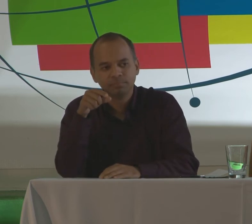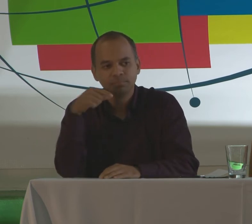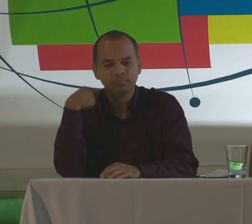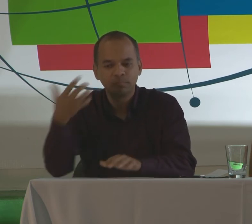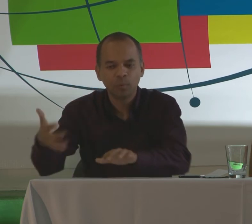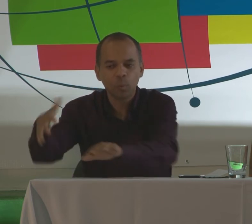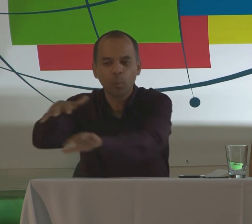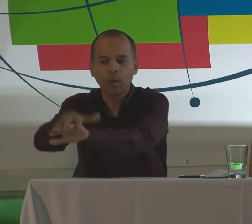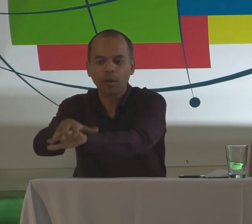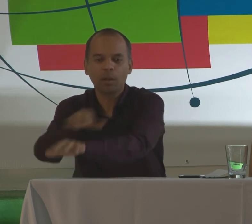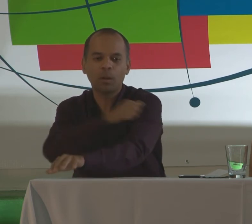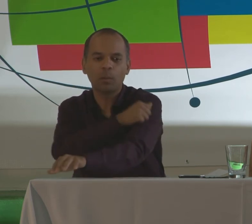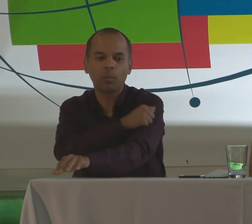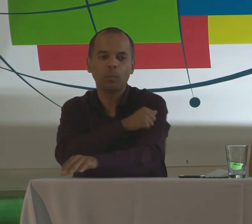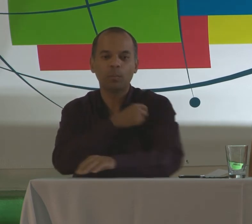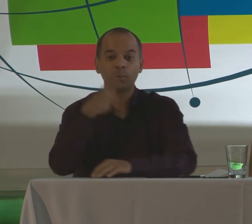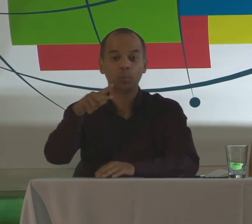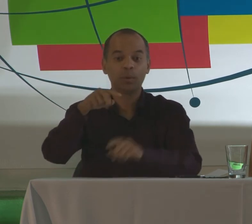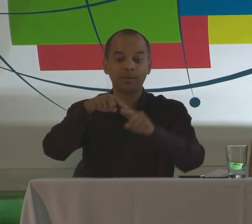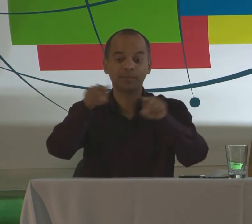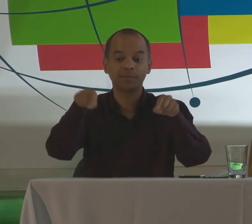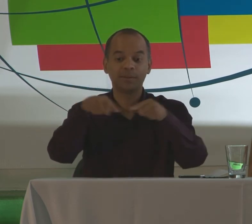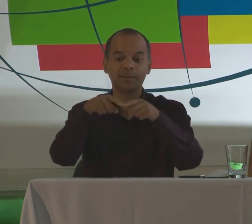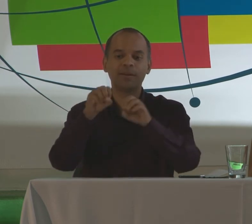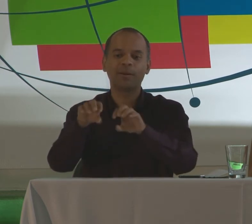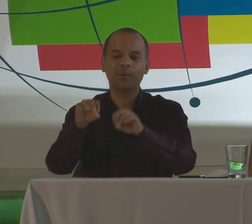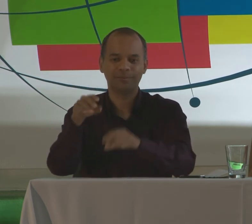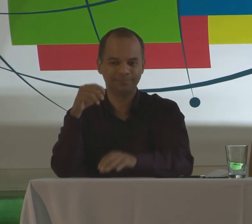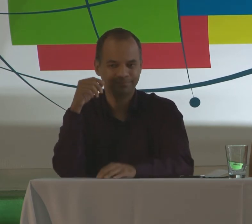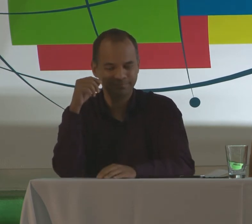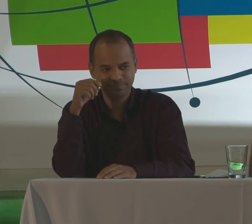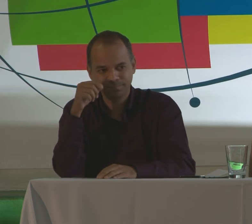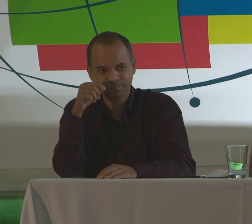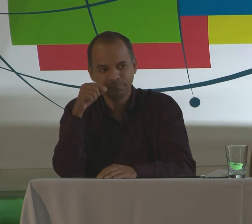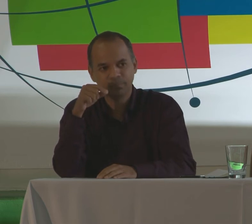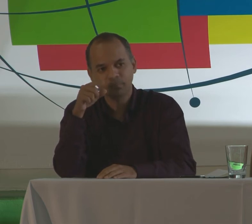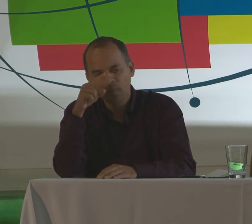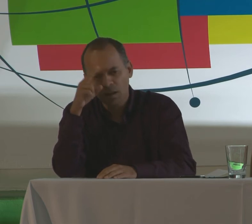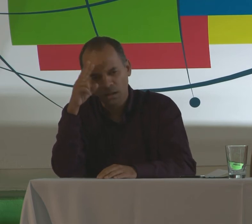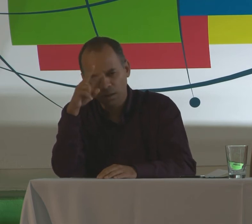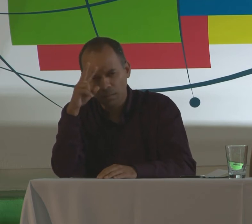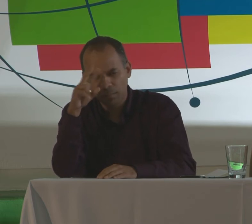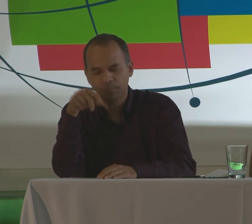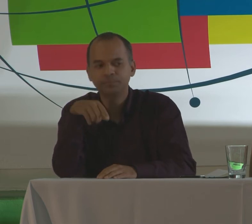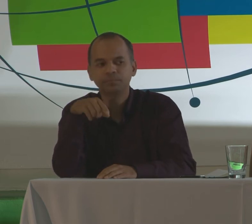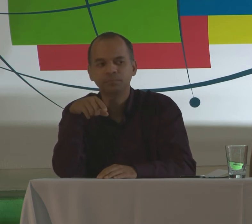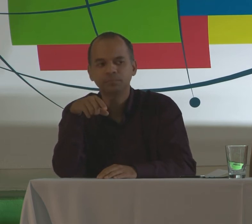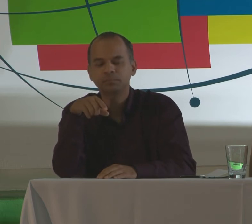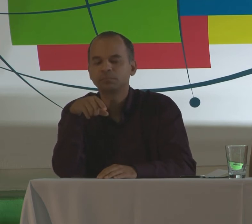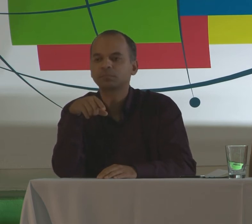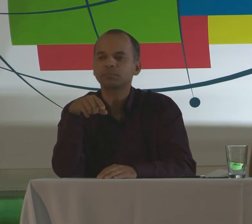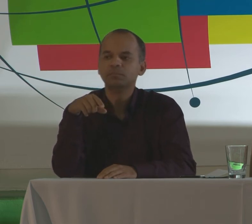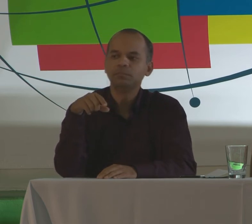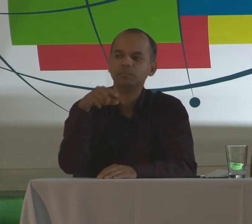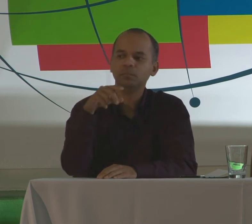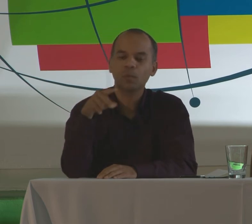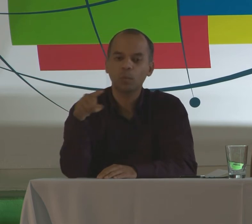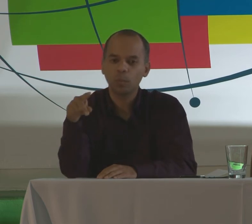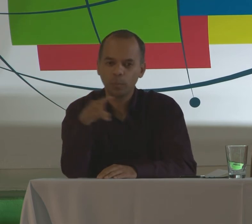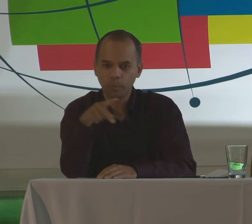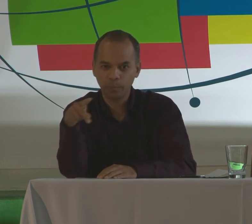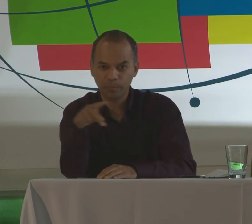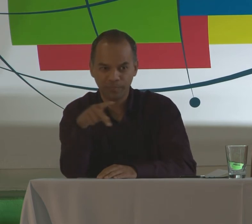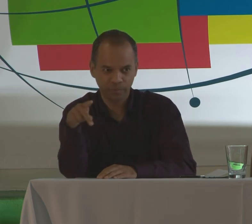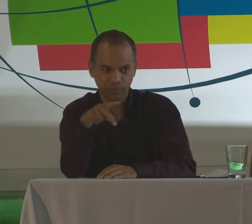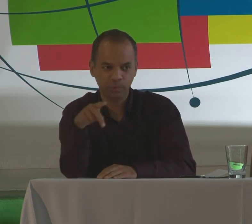relação de dependência ainda muito presente, né? Como eu, como professor, percebo isso anteriormente. Por exemplo, na sala de aula, quando eu tenho que ensinar